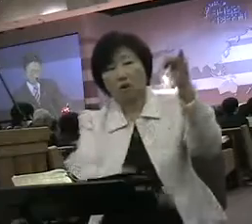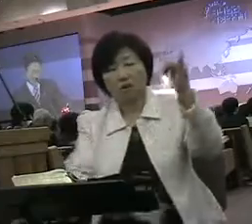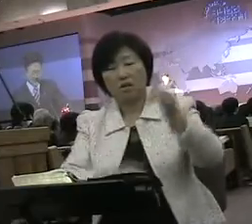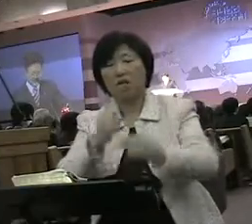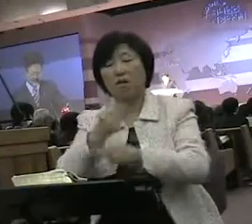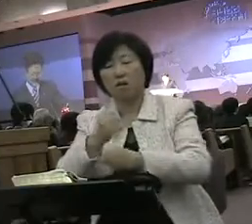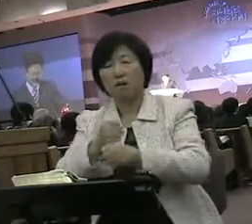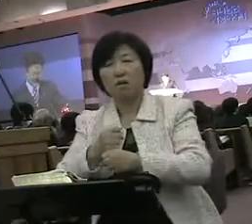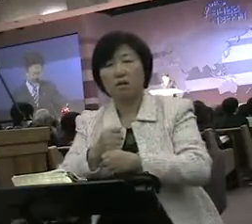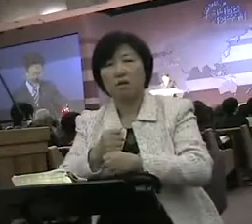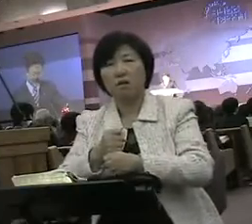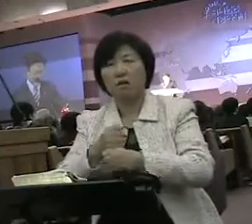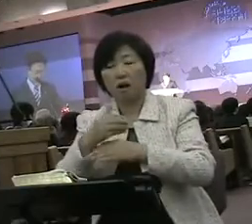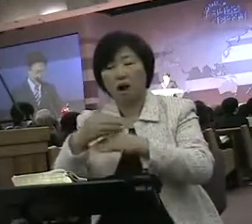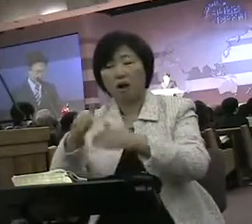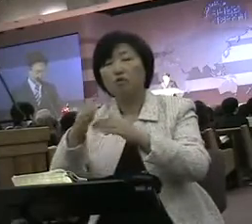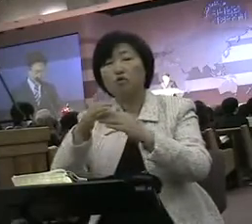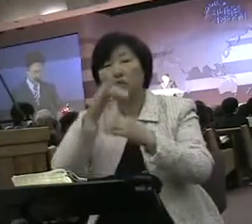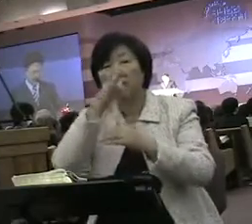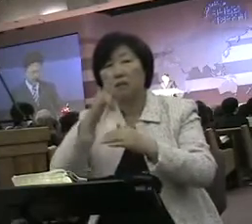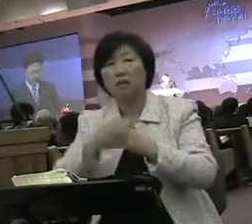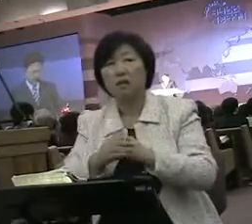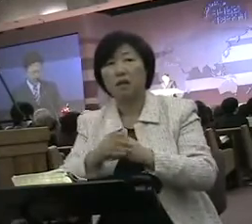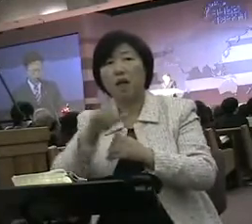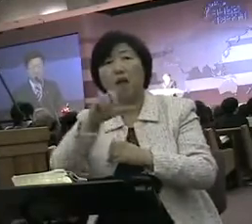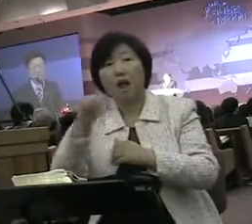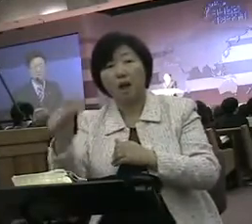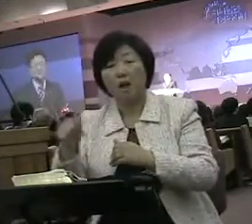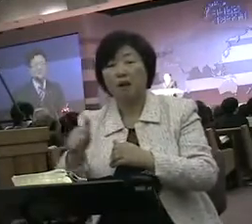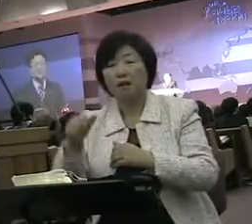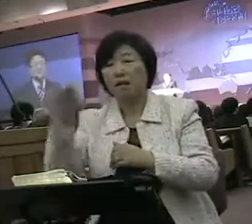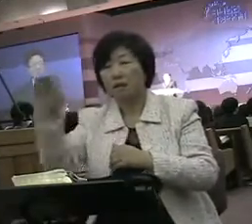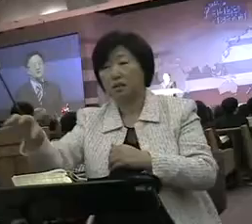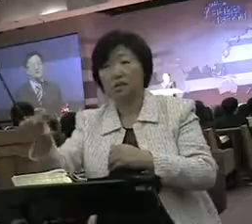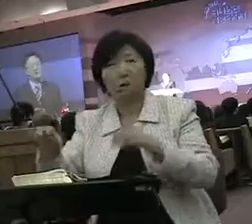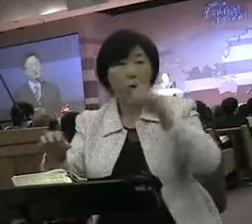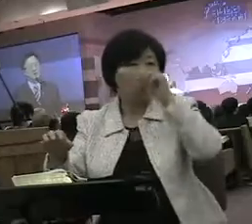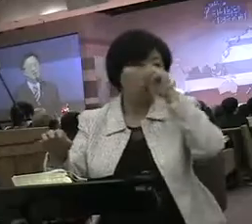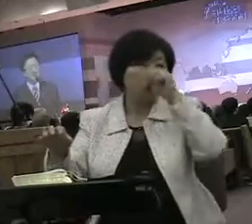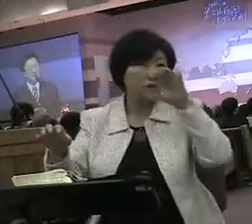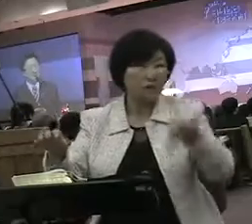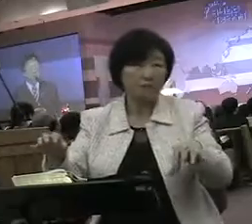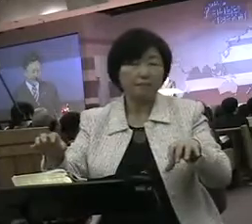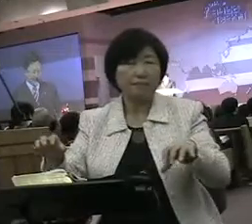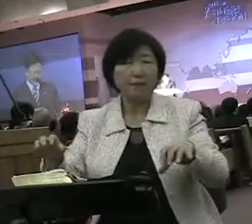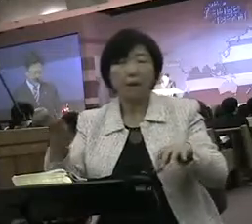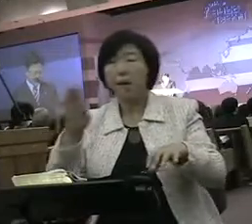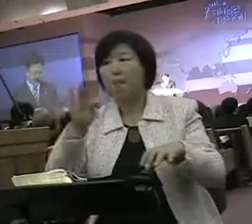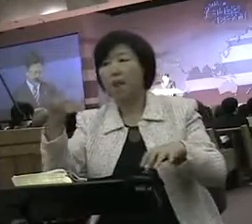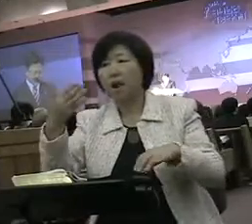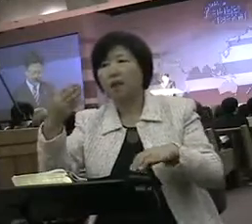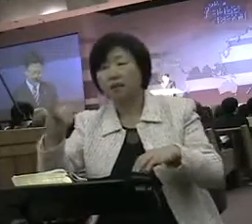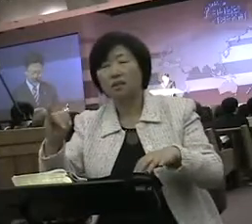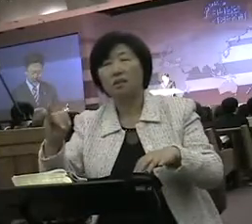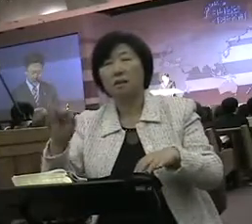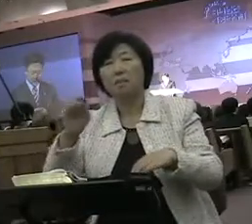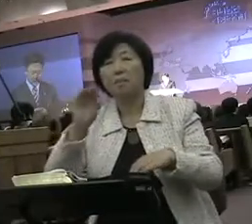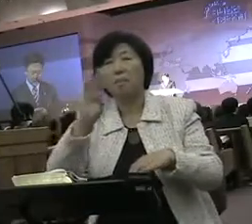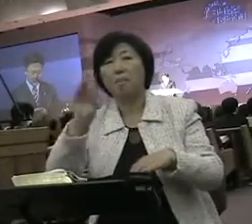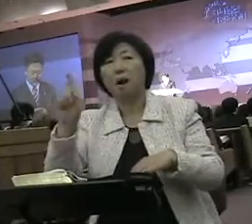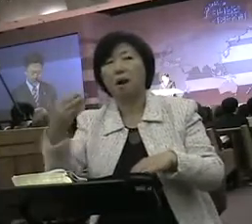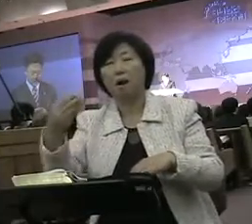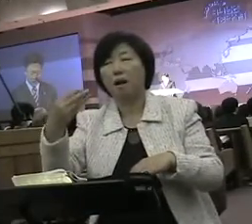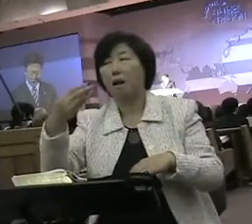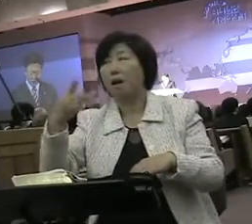그러한 분들입니다. 또한 LA 지역에서, 오렌지 카운티 지역에서, 벨리와 발렌시아 지역에서 함께